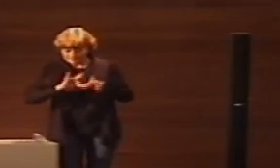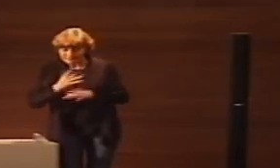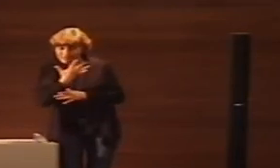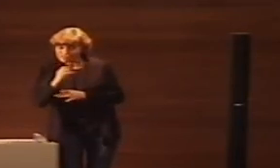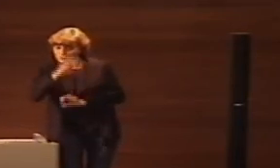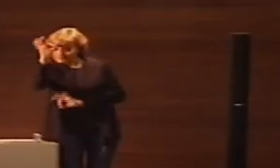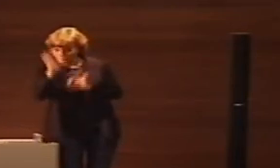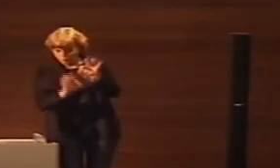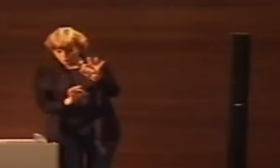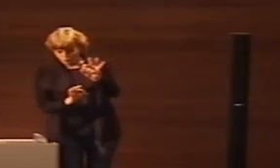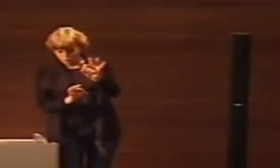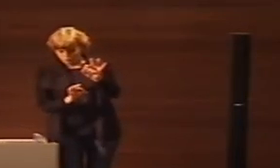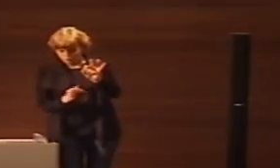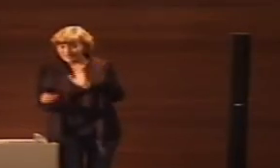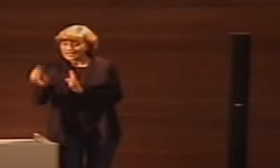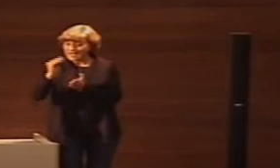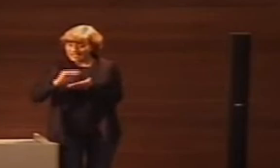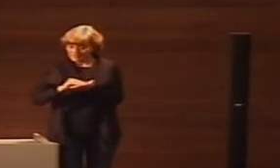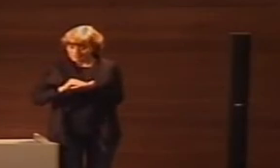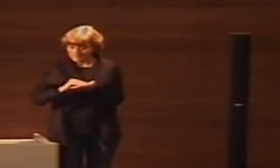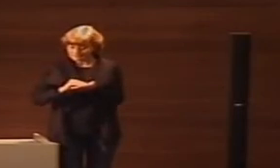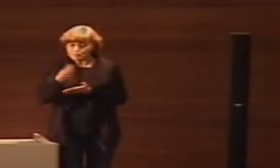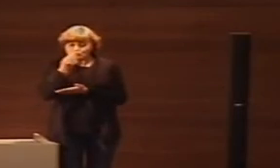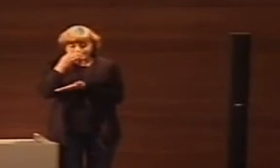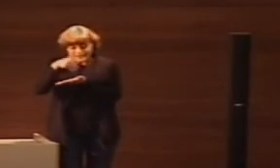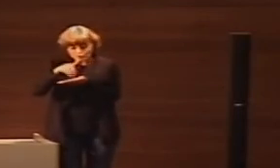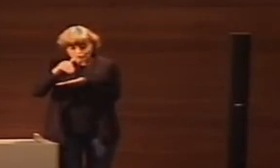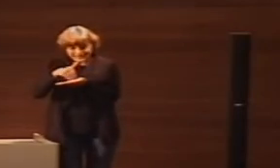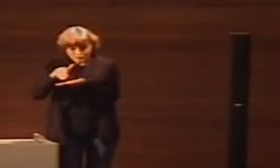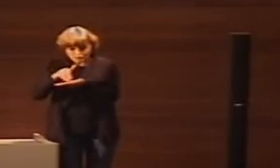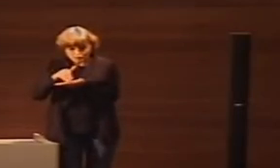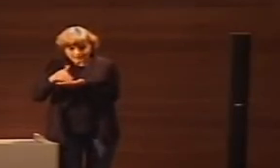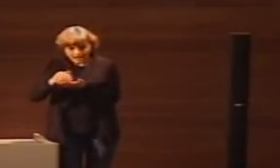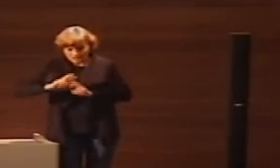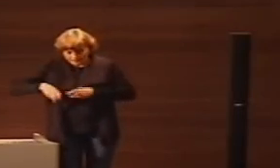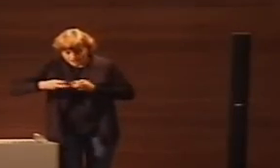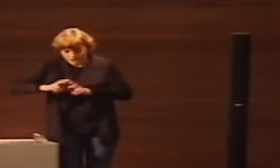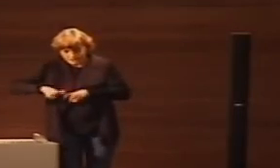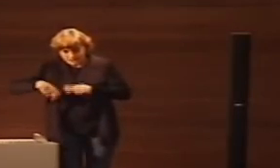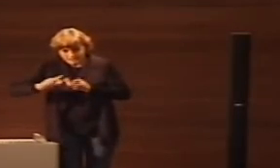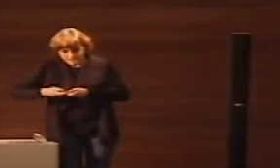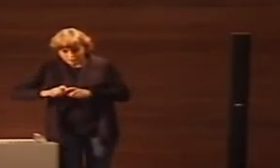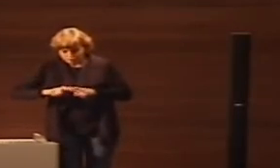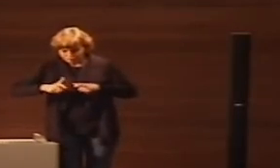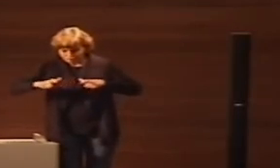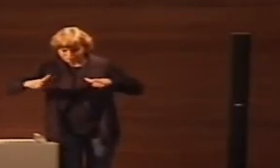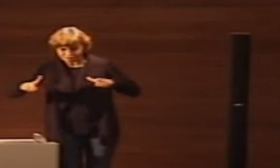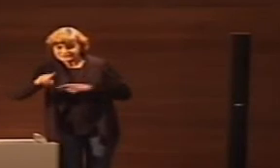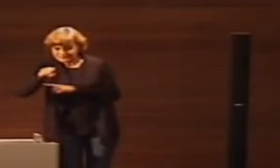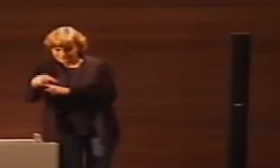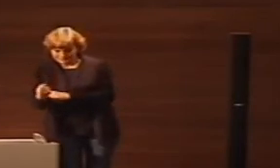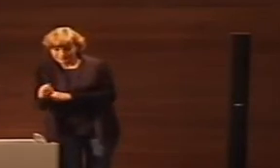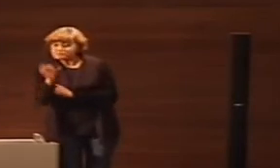con un aumento muy importante del orgánico, a pesar de haber eliminado en muy buena parte de